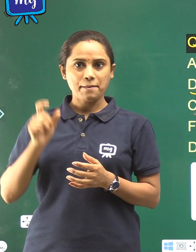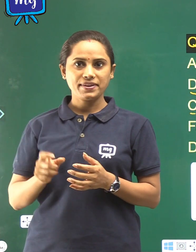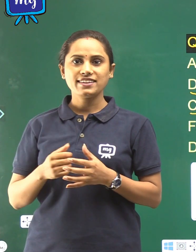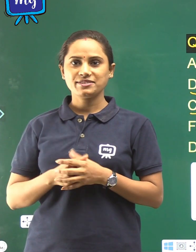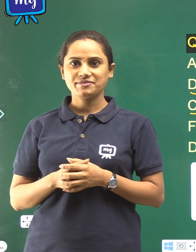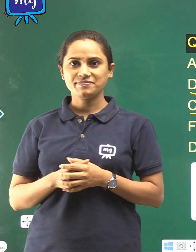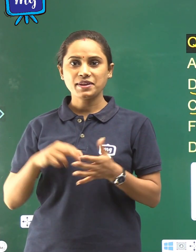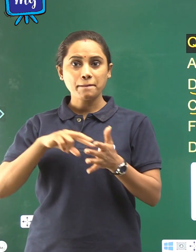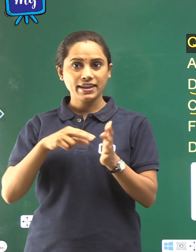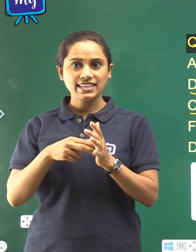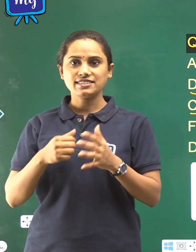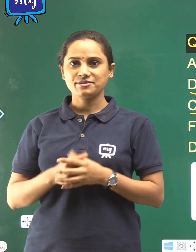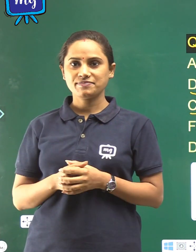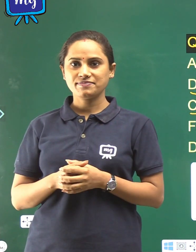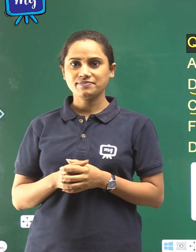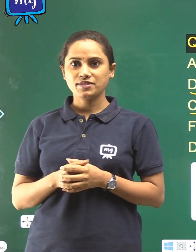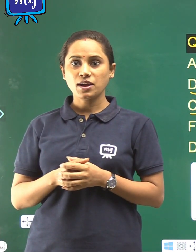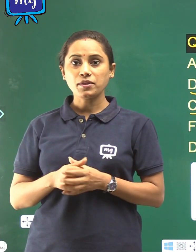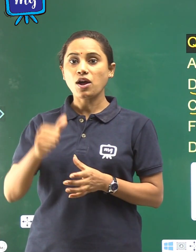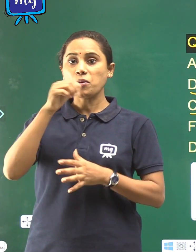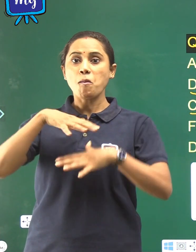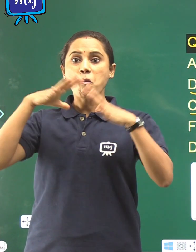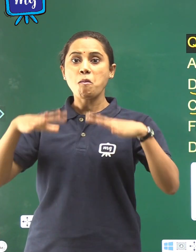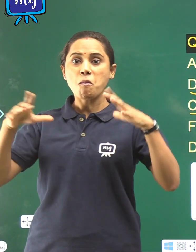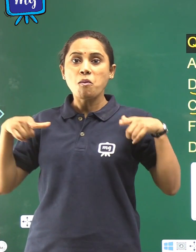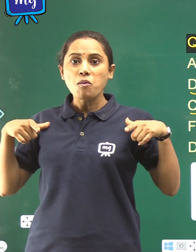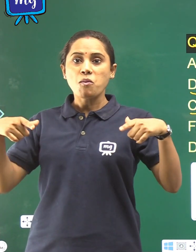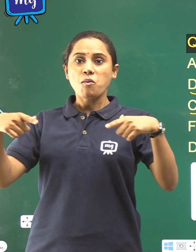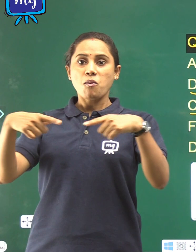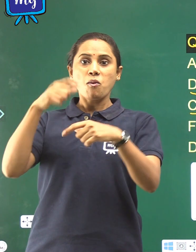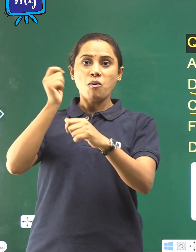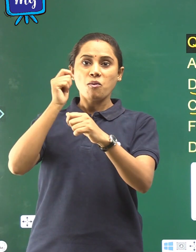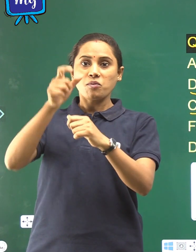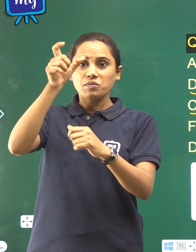Captain means कप्तान.